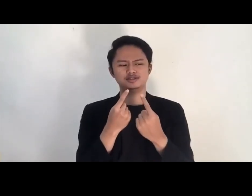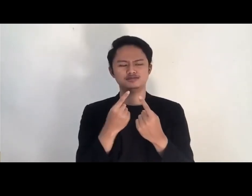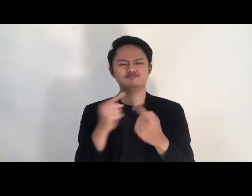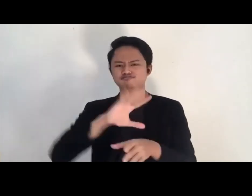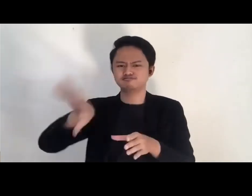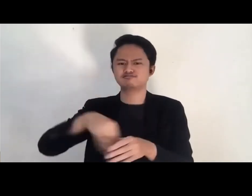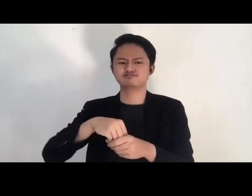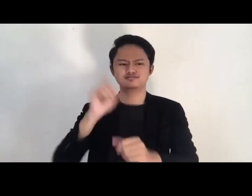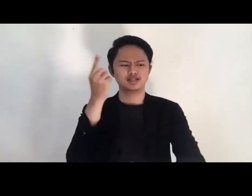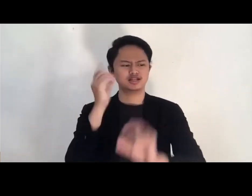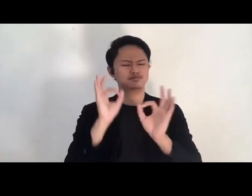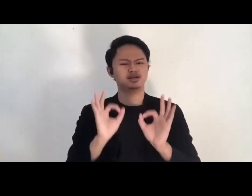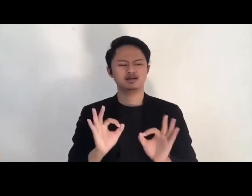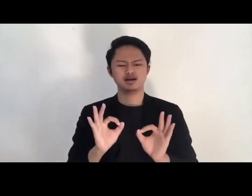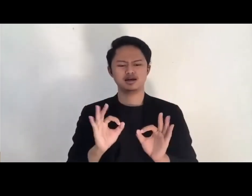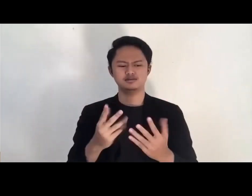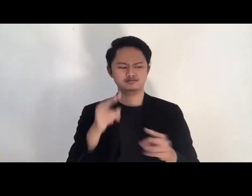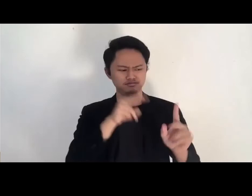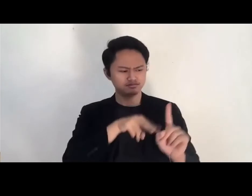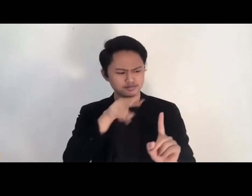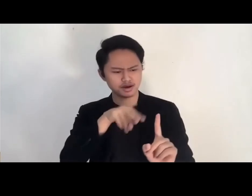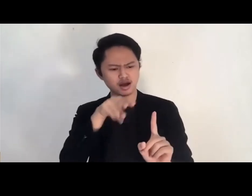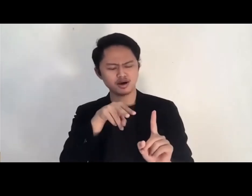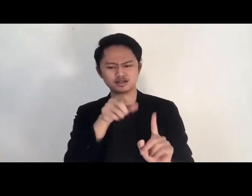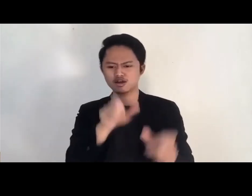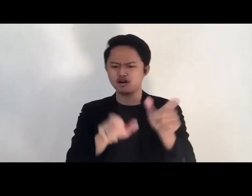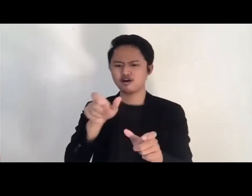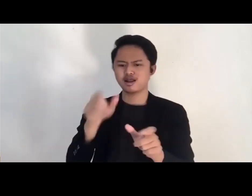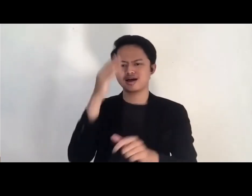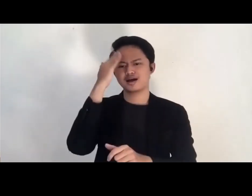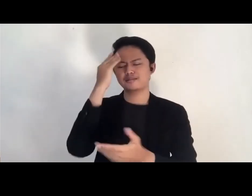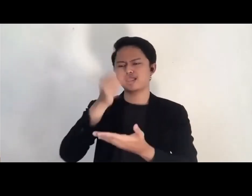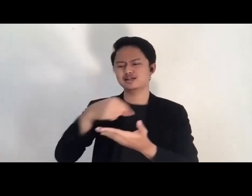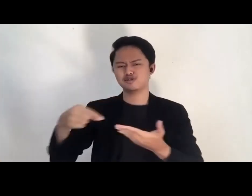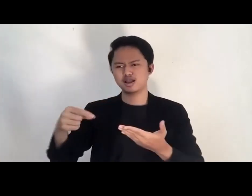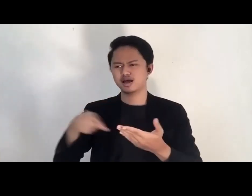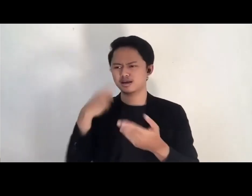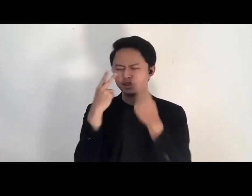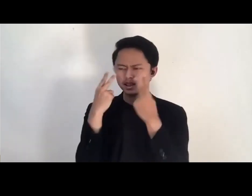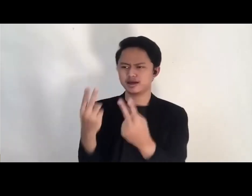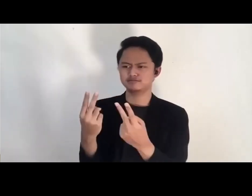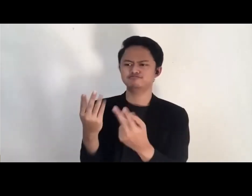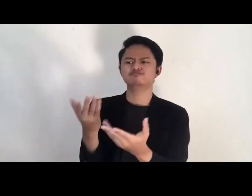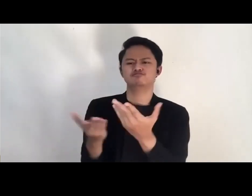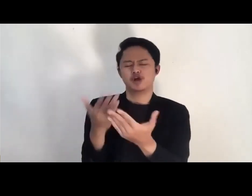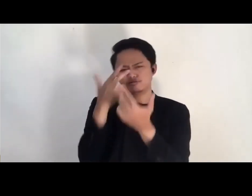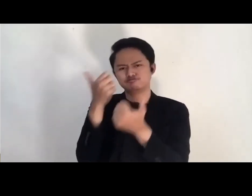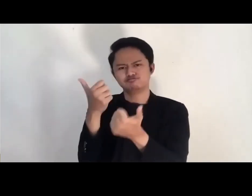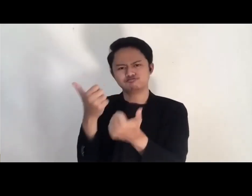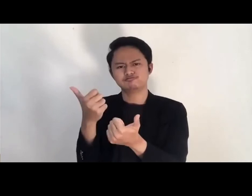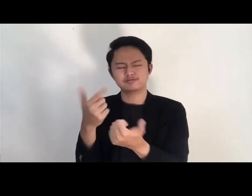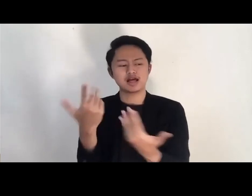Dinas Pendidikan dalam hal ini pengawas, beberapa orang kepala sekolah yang dianggap cukup baik dan